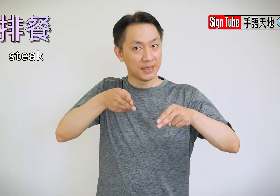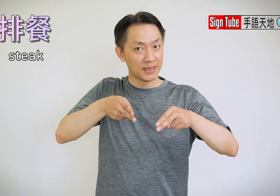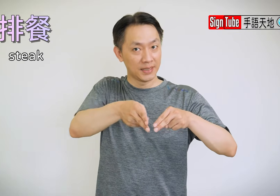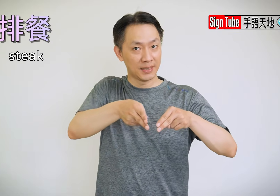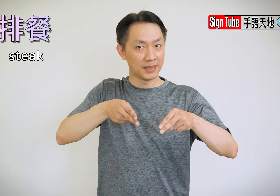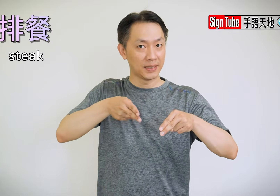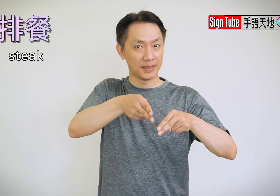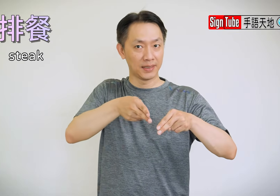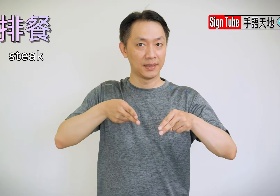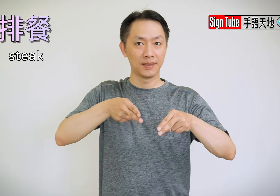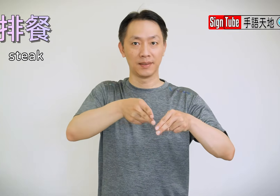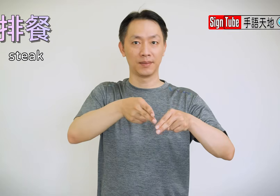台餐、